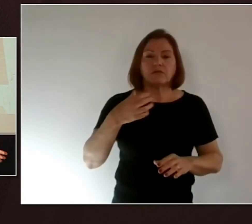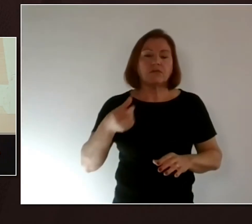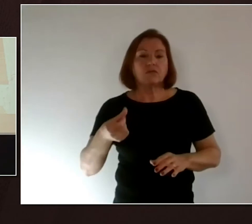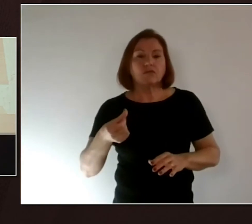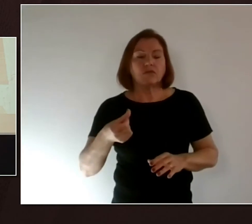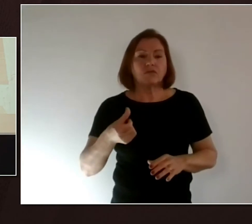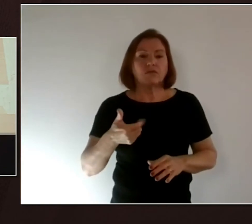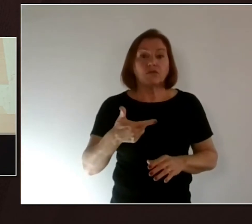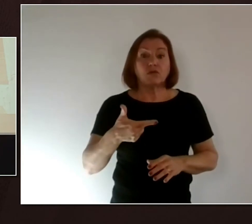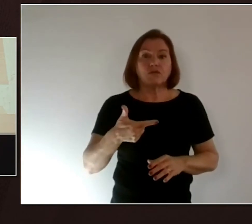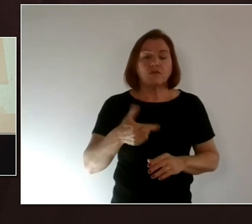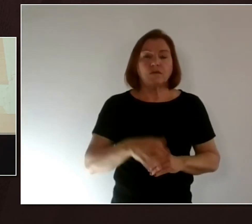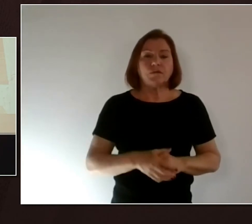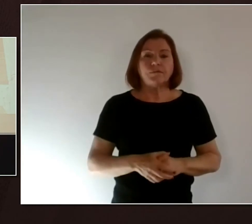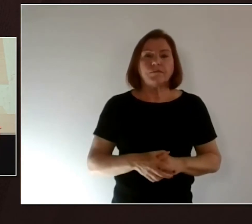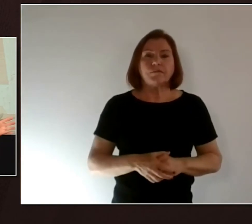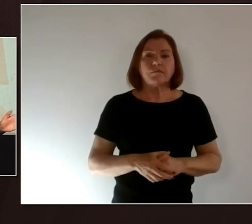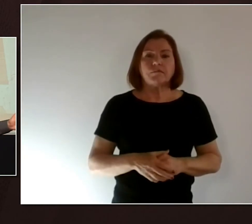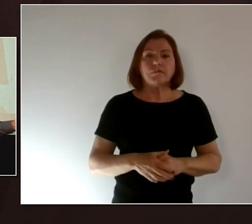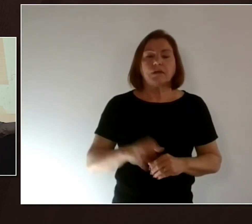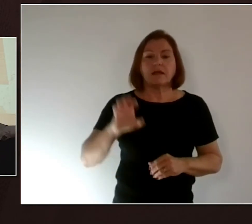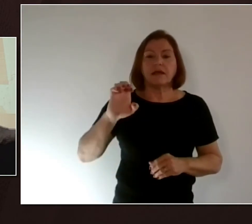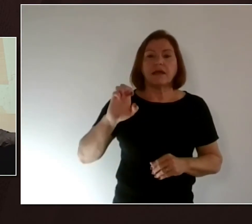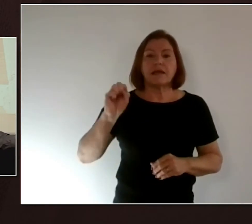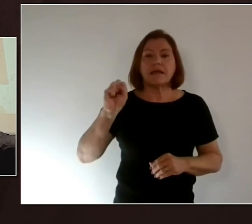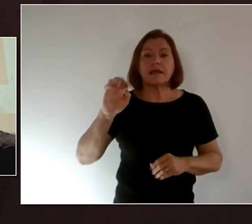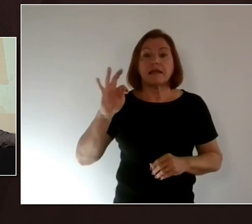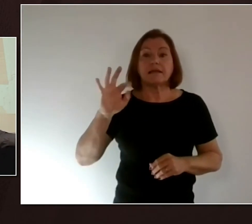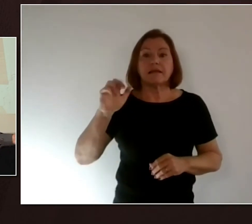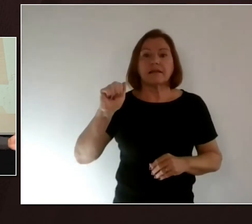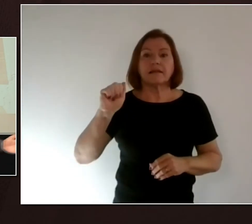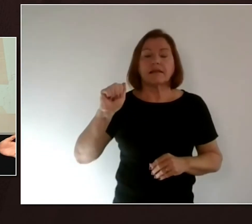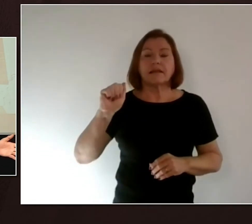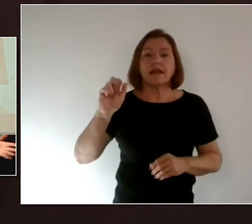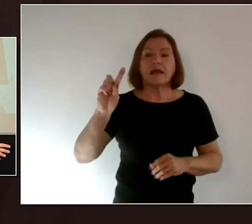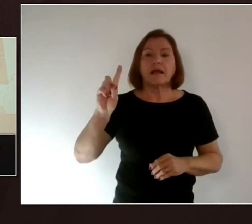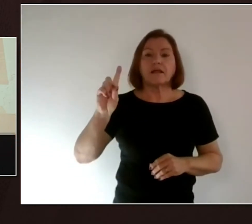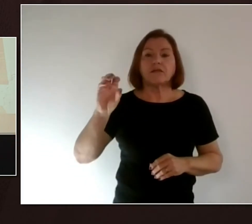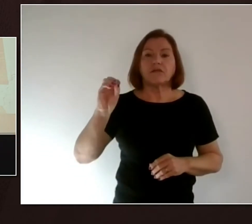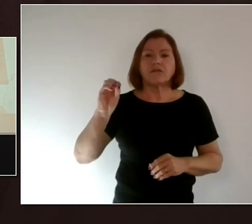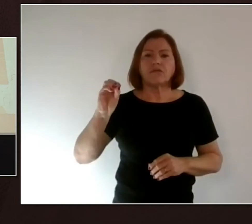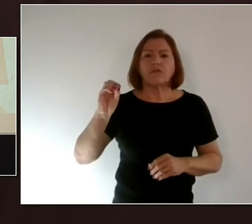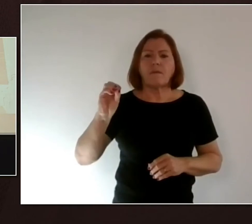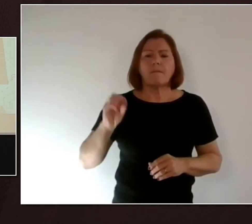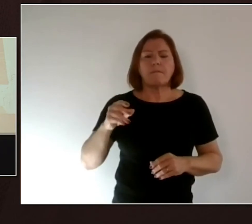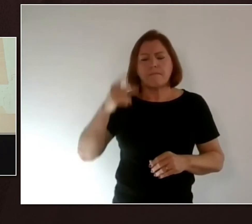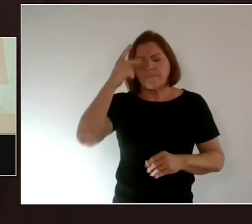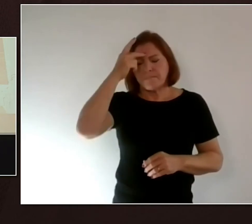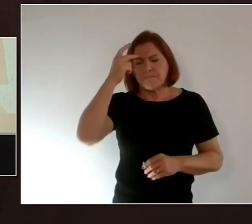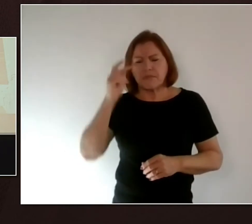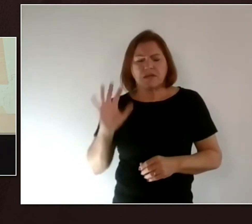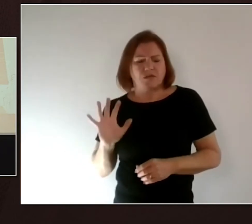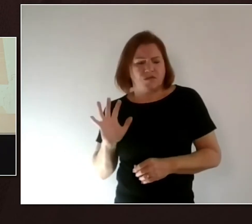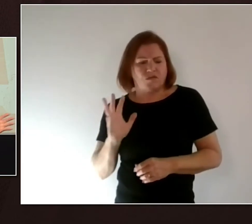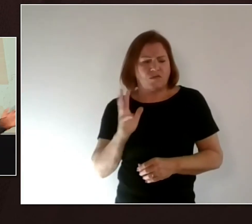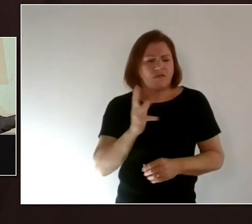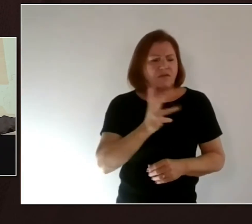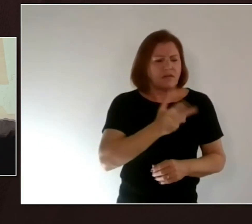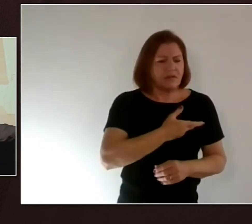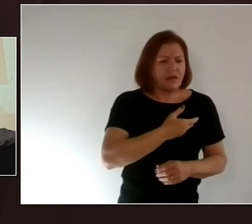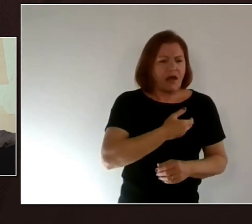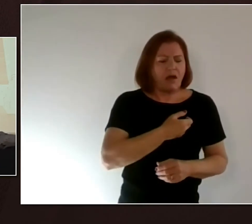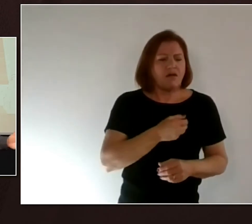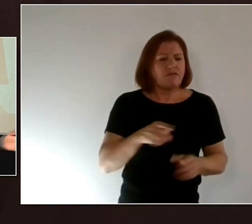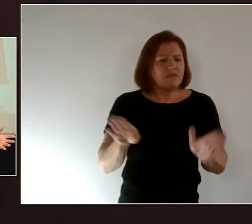todo, podem vir as pessoas sendo salvas, se converterem nesse período. E essas pessoas